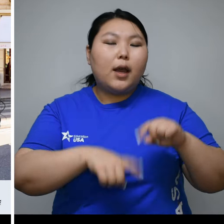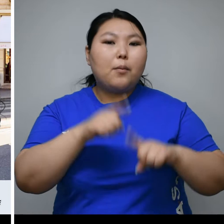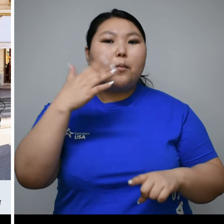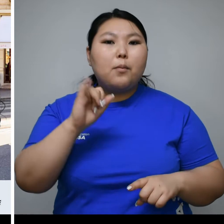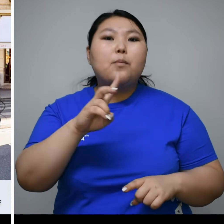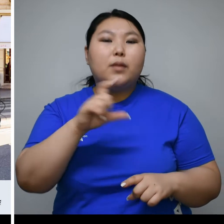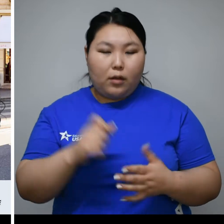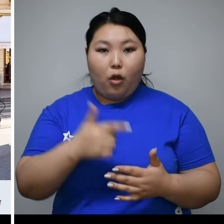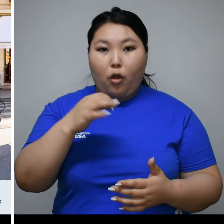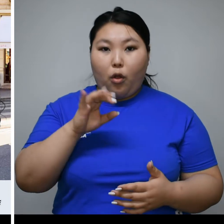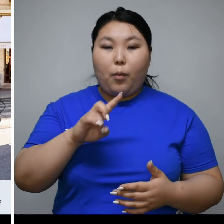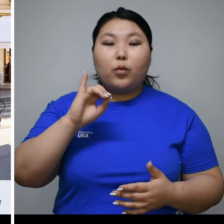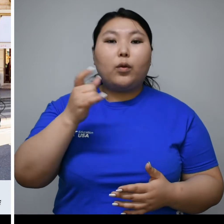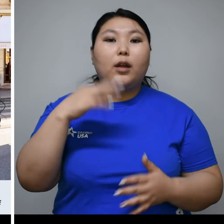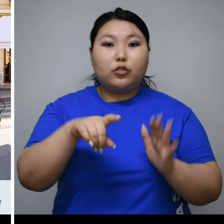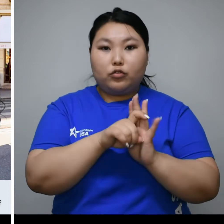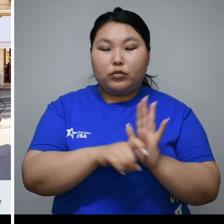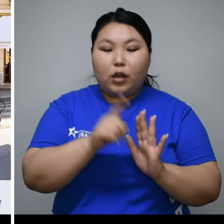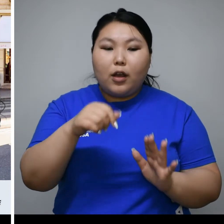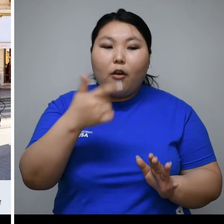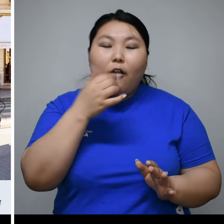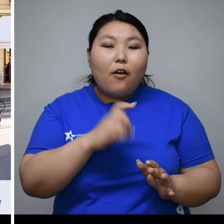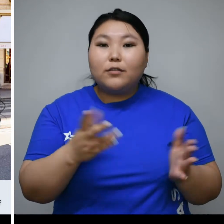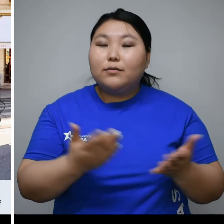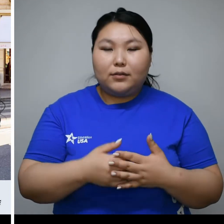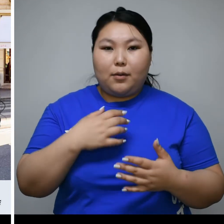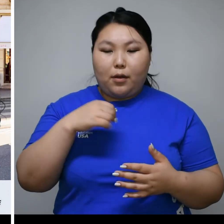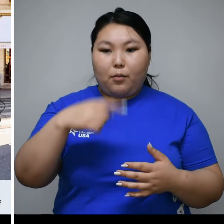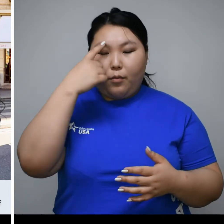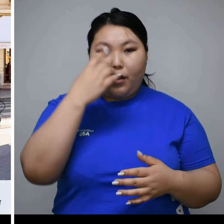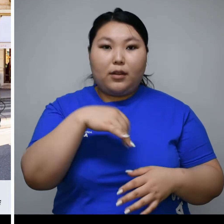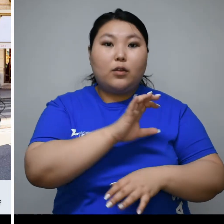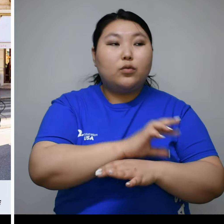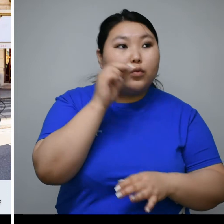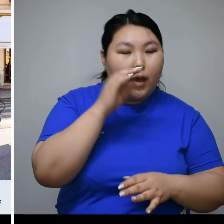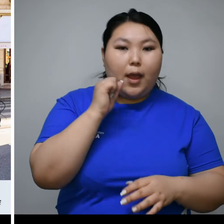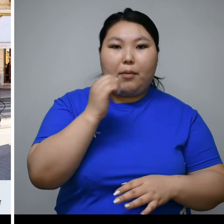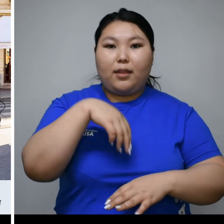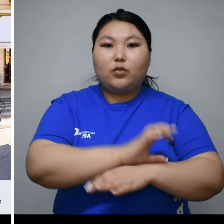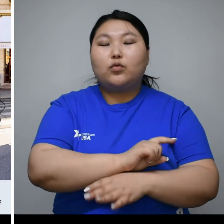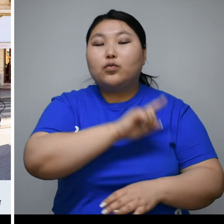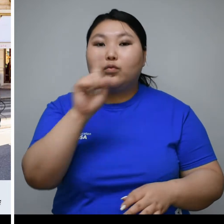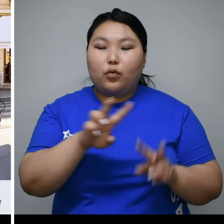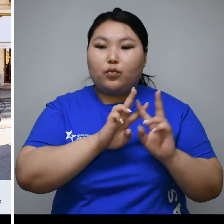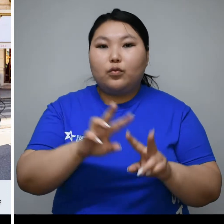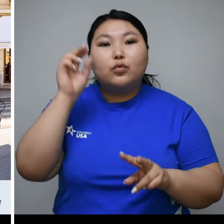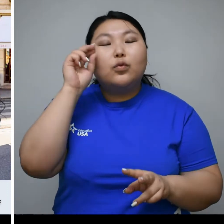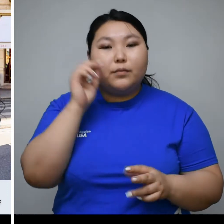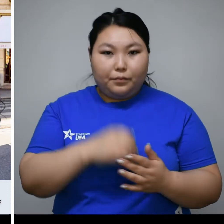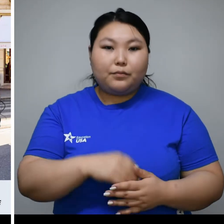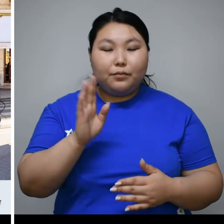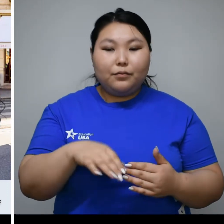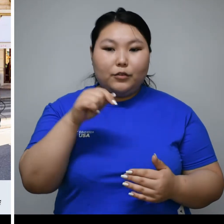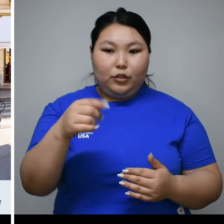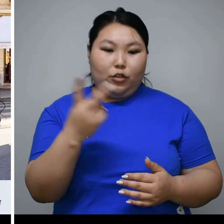ерөнхийдөө ямар хөө байсан бэ? Тэгээд Global Euro төлбөрийн юм бас нэг гой зүйл нь Монголын ихтэй сургуульд сурж байгаад Америкийн ихтэй сургуульд үргэлжлүүлээд сурдаг.